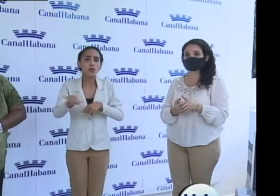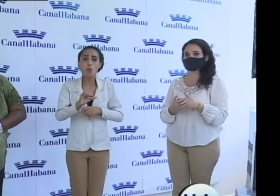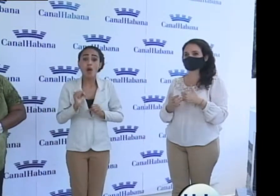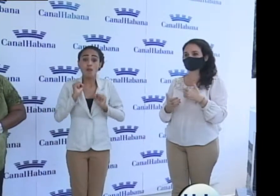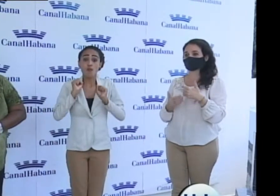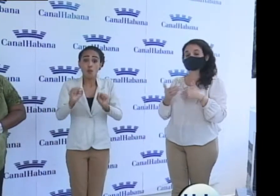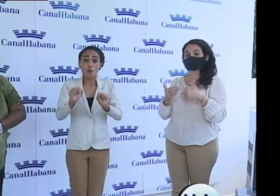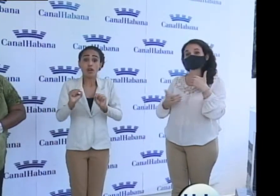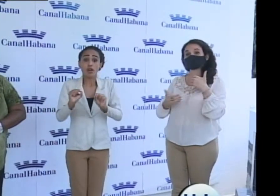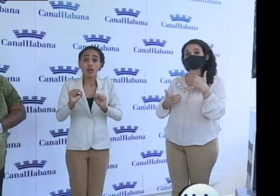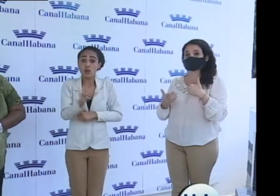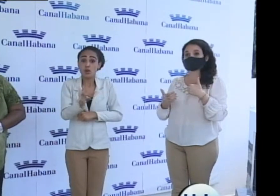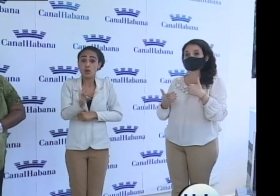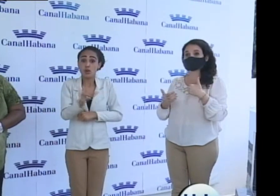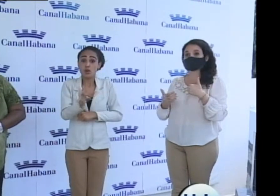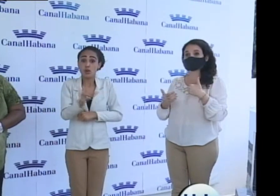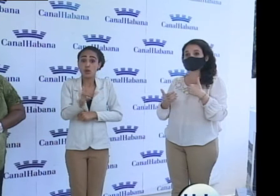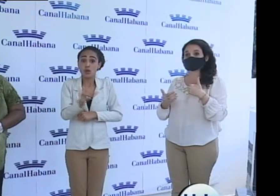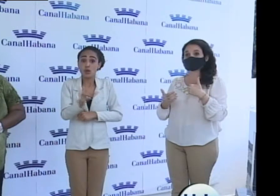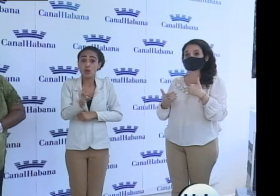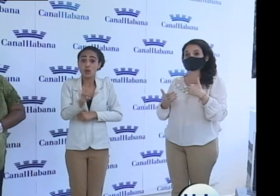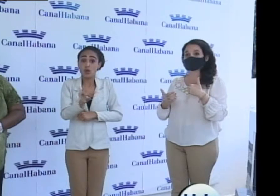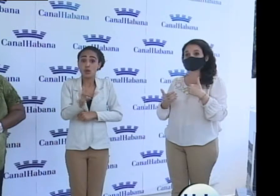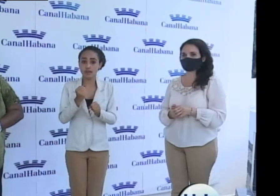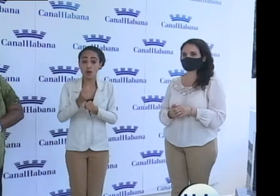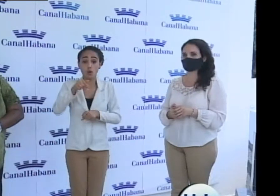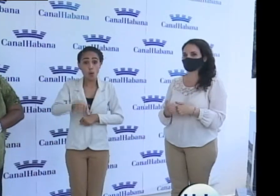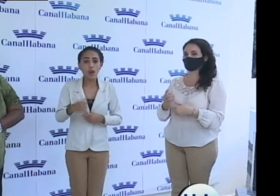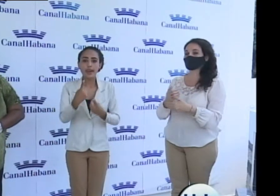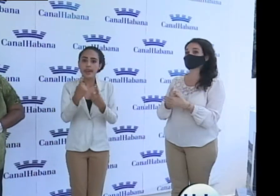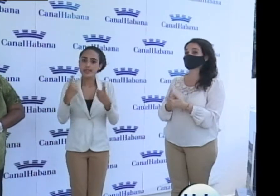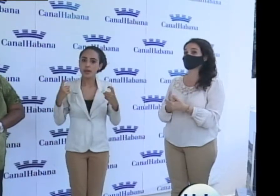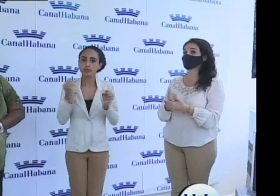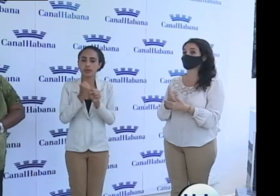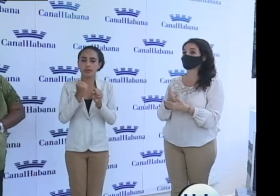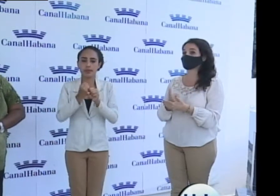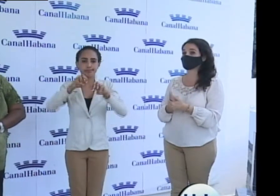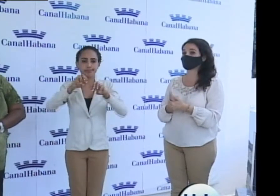exigencia, con tanta sistematicidad, como hoy se nos ha hecho necesario. Pero ha sido un reto,